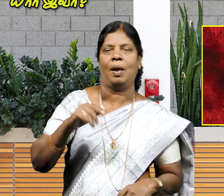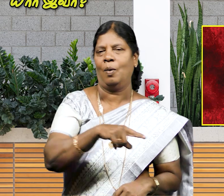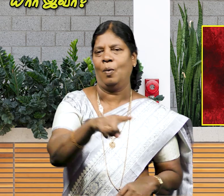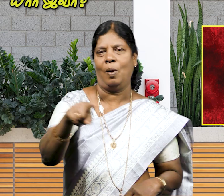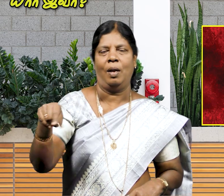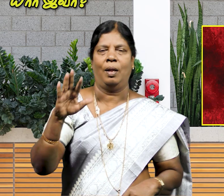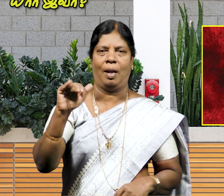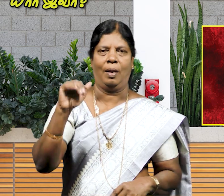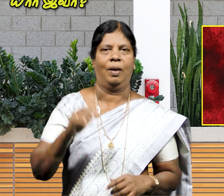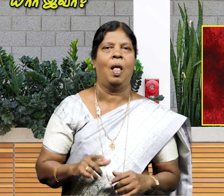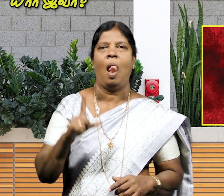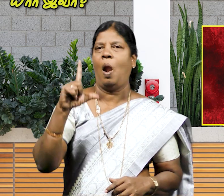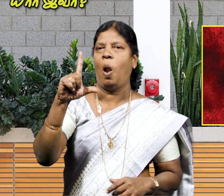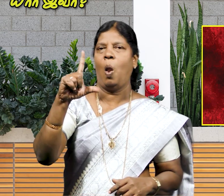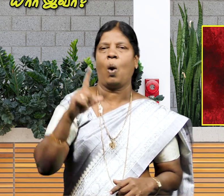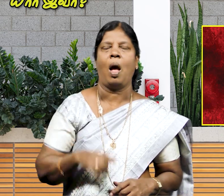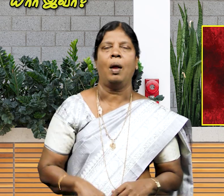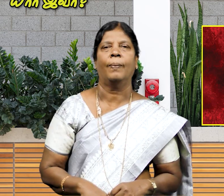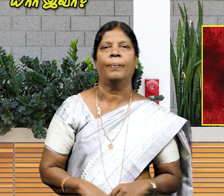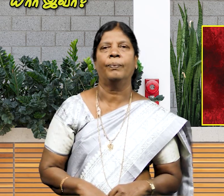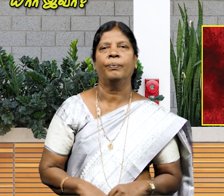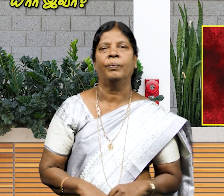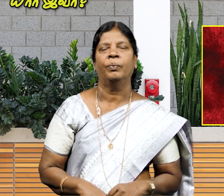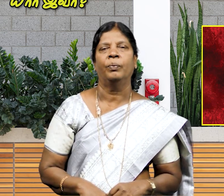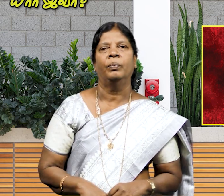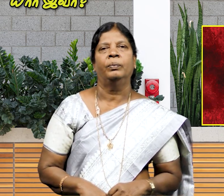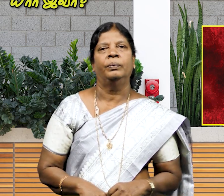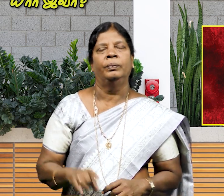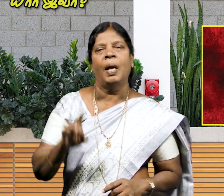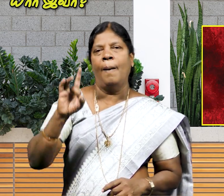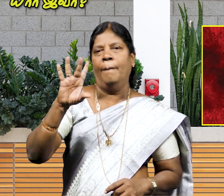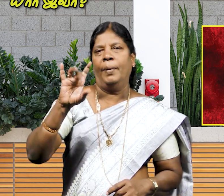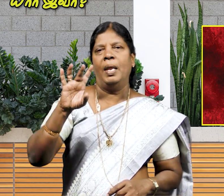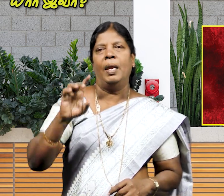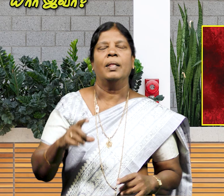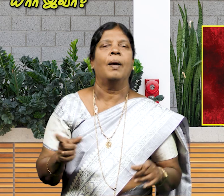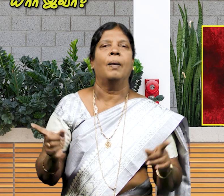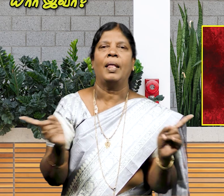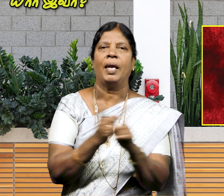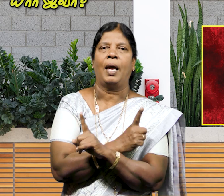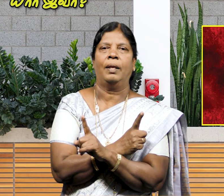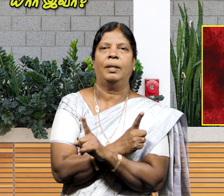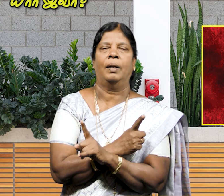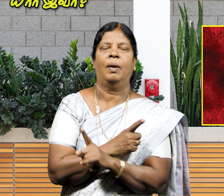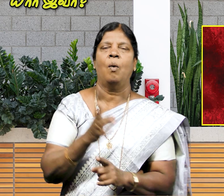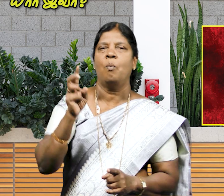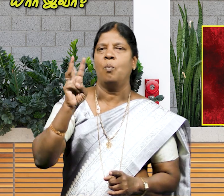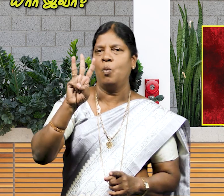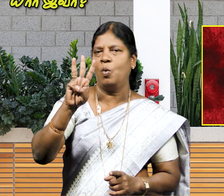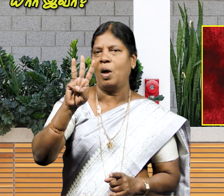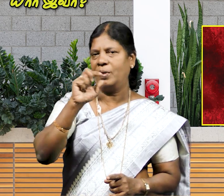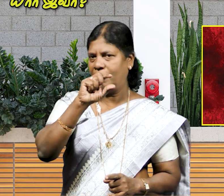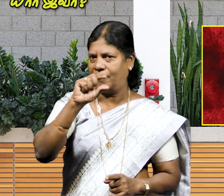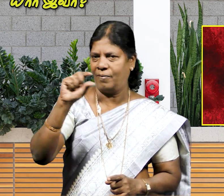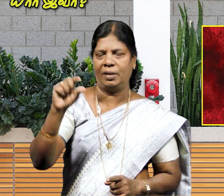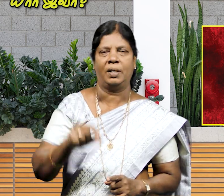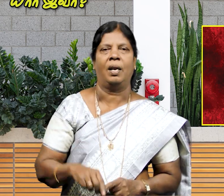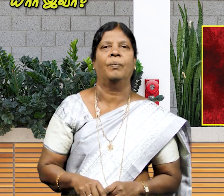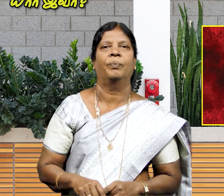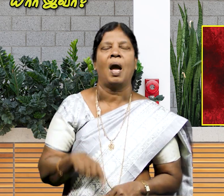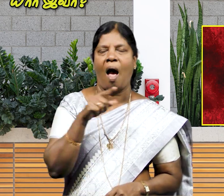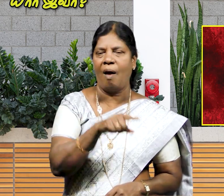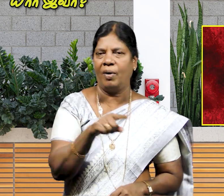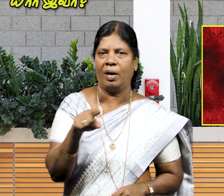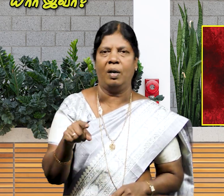அழைக்கிறோம். லூக்கா எழுதின அந்த நற்செய்தி நூல் 15 அதிகாரத்தில் 3 வசனத்தில் அவர்களுக்கு